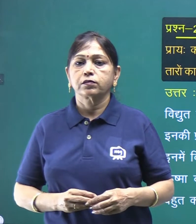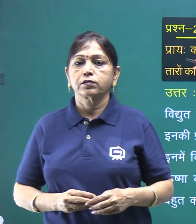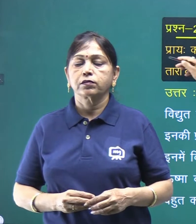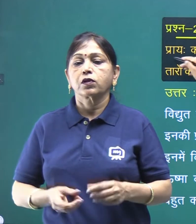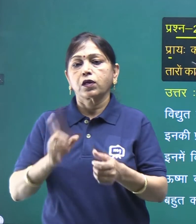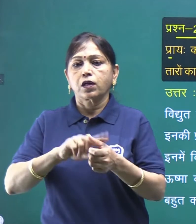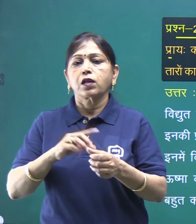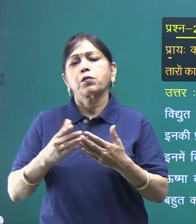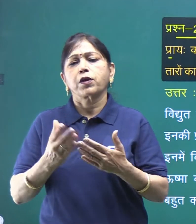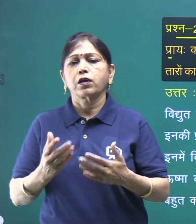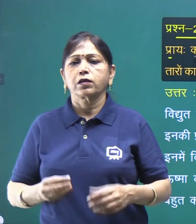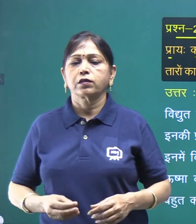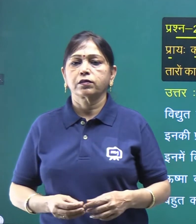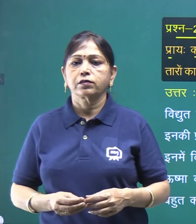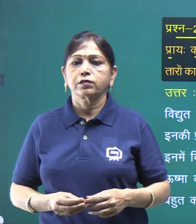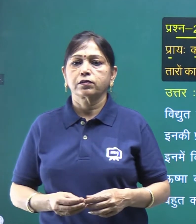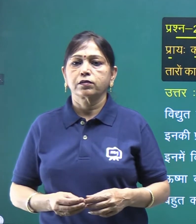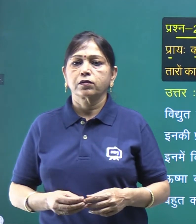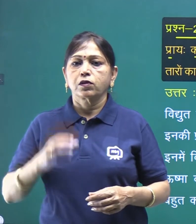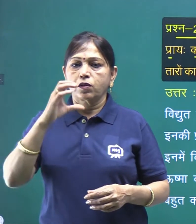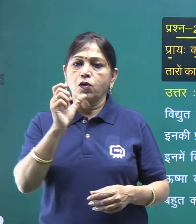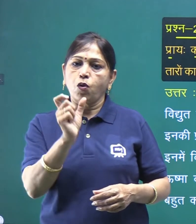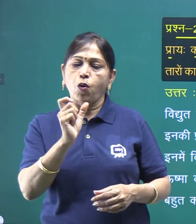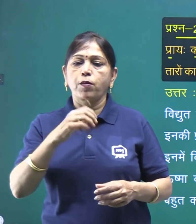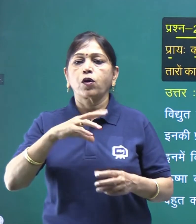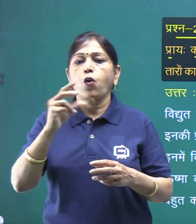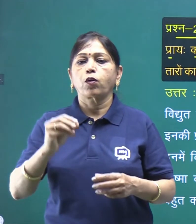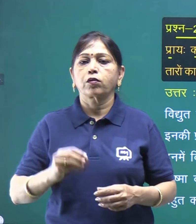लिए प्राय कॉपर तथा